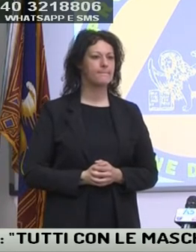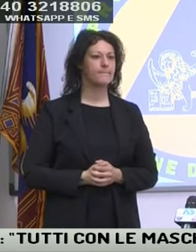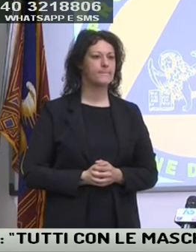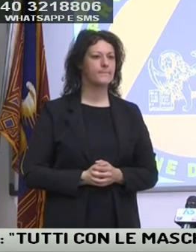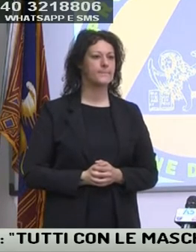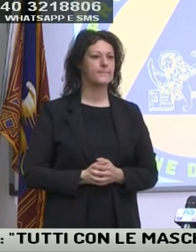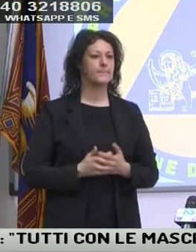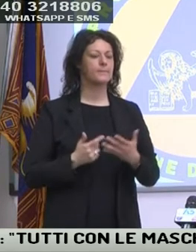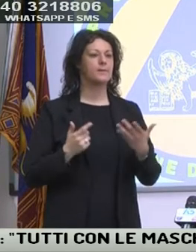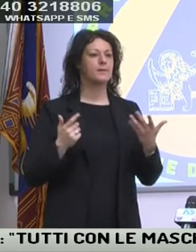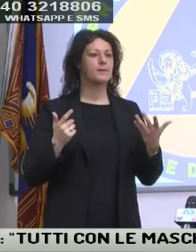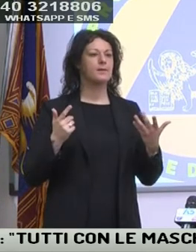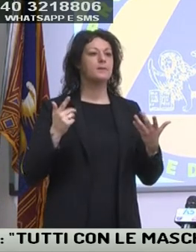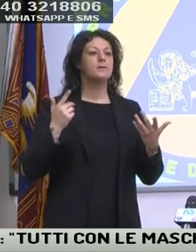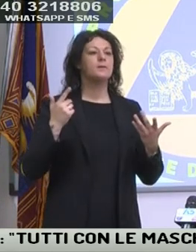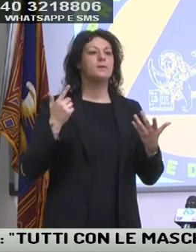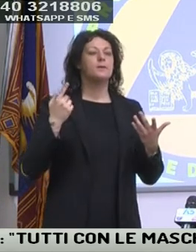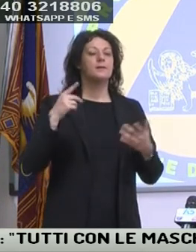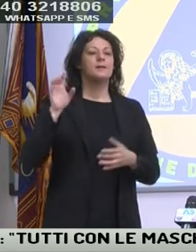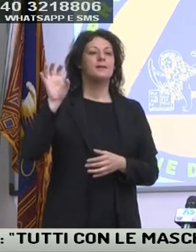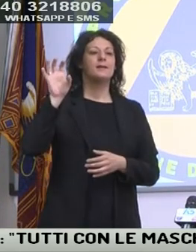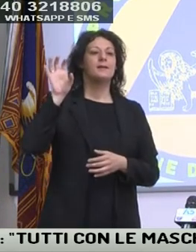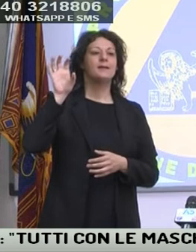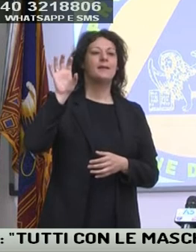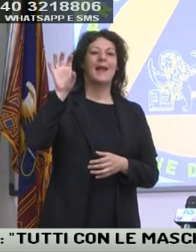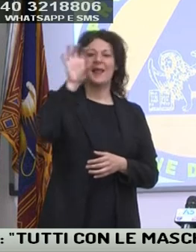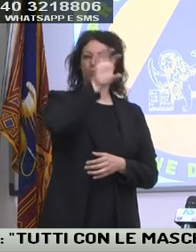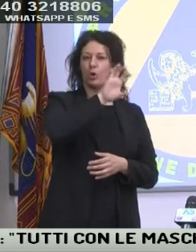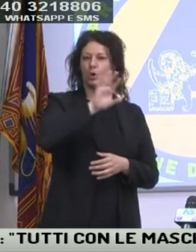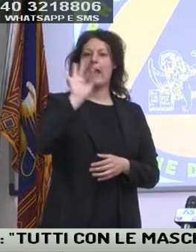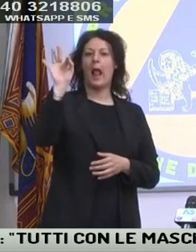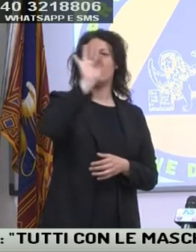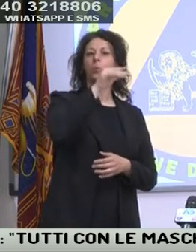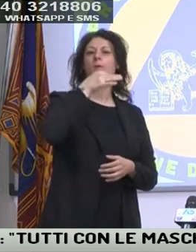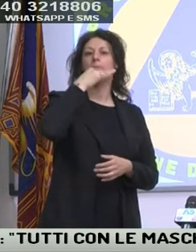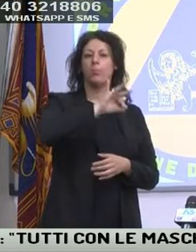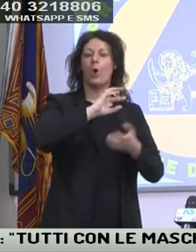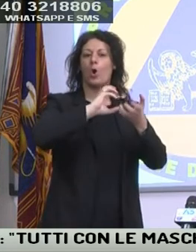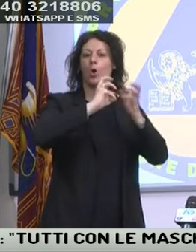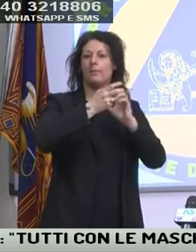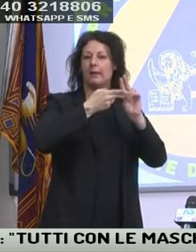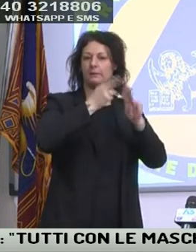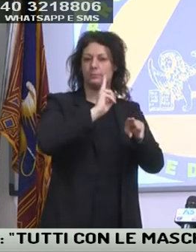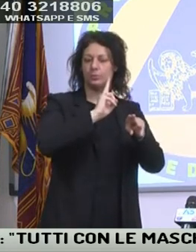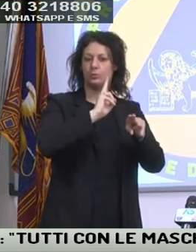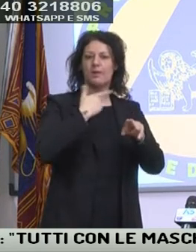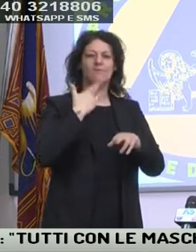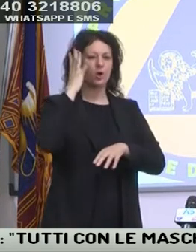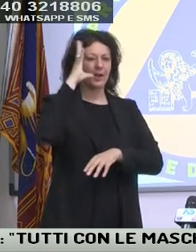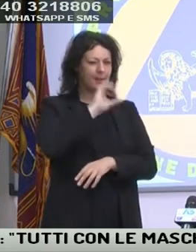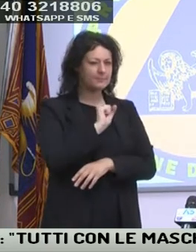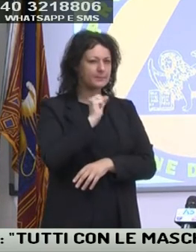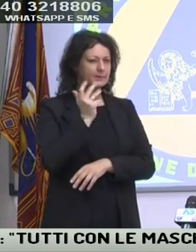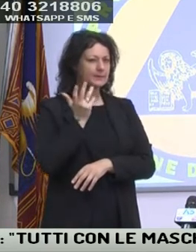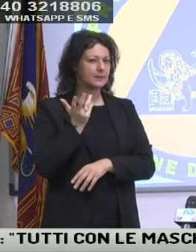ulteriori complicazioni. So che lei queste cose di solito le semplifica. Ecco, ci faccia capire se il 18 deve essere la